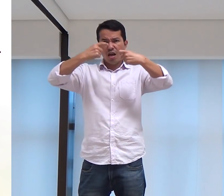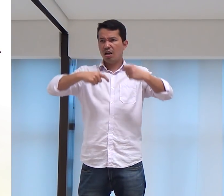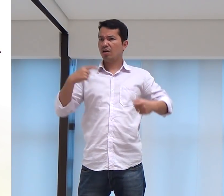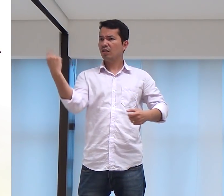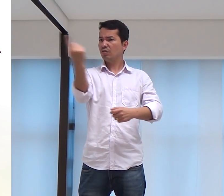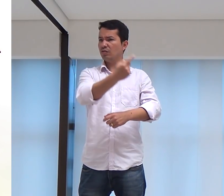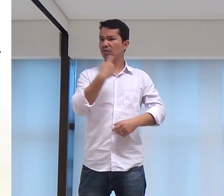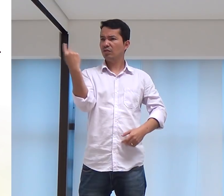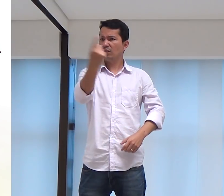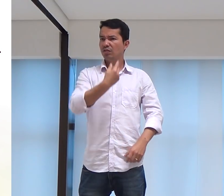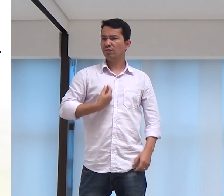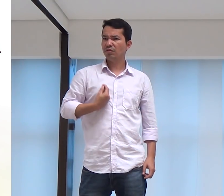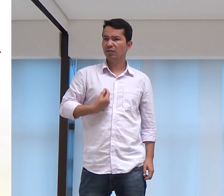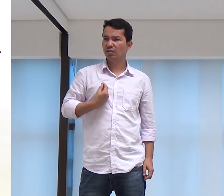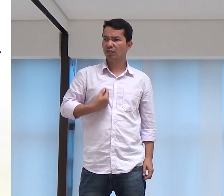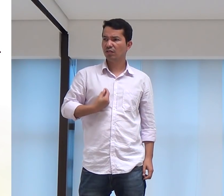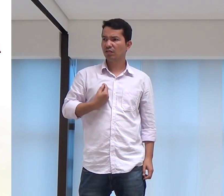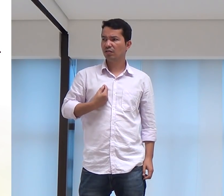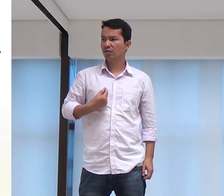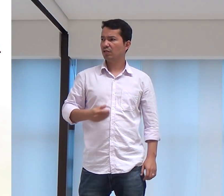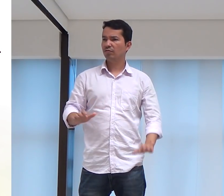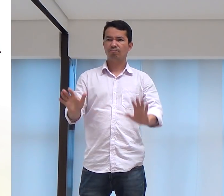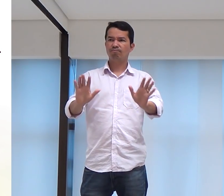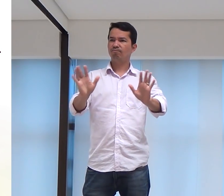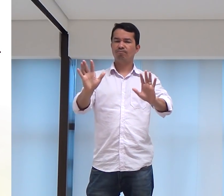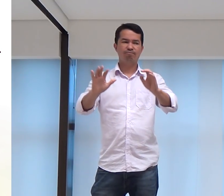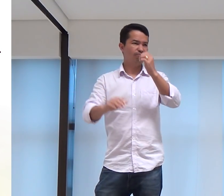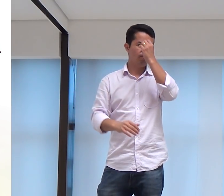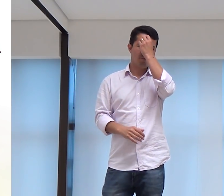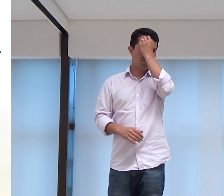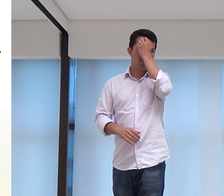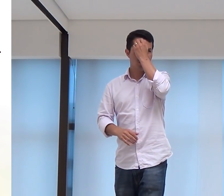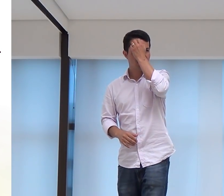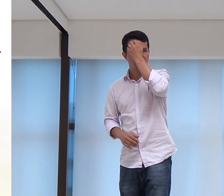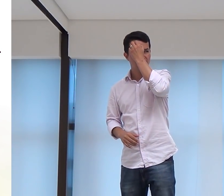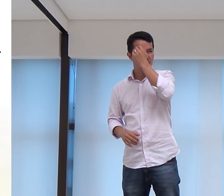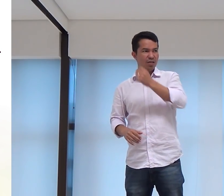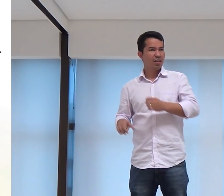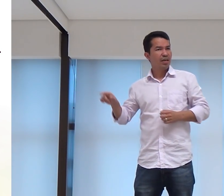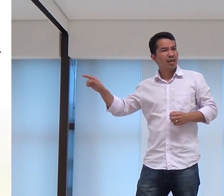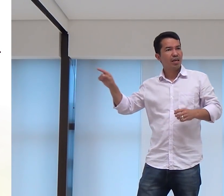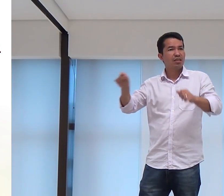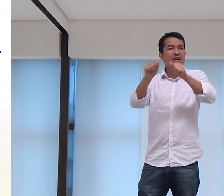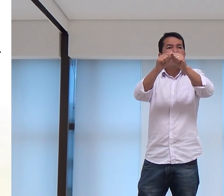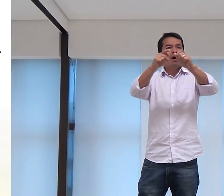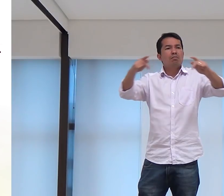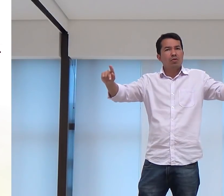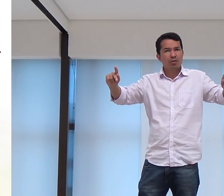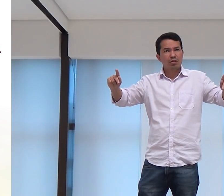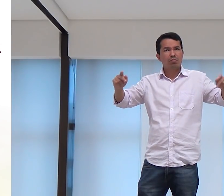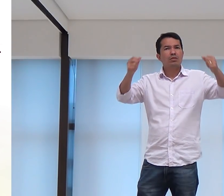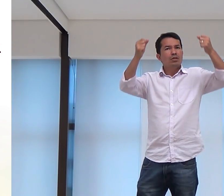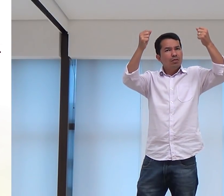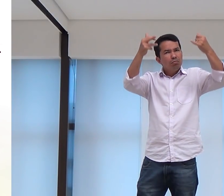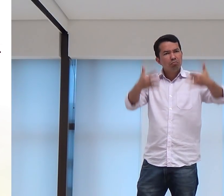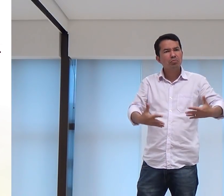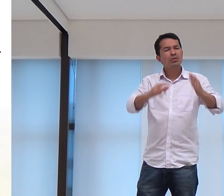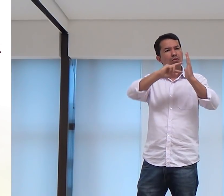Mas acabou aí? Tudo acabou aí? Acabou aquela guerra pelas nossas vidas? Não. O livro de